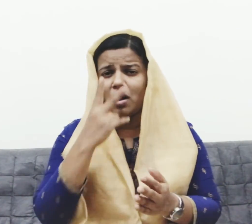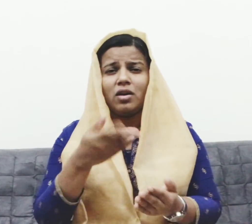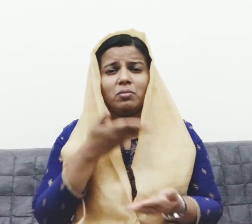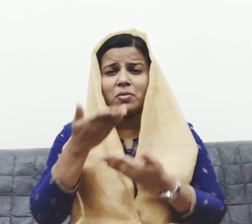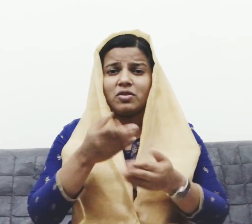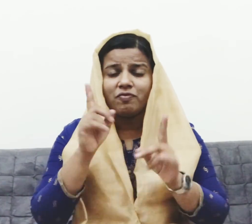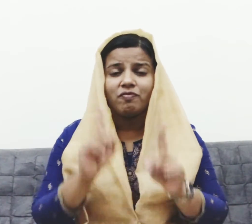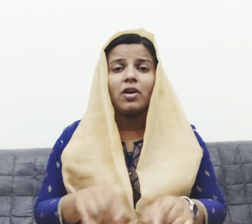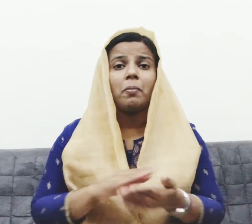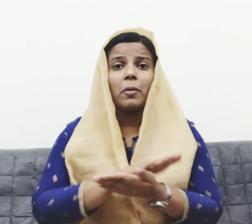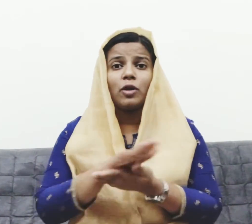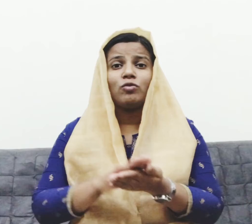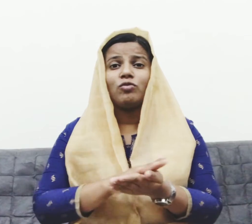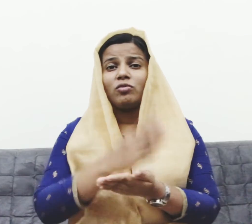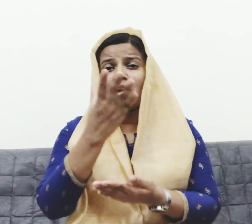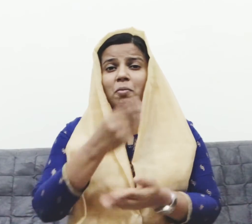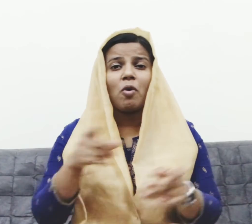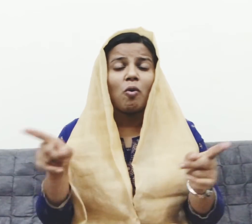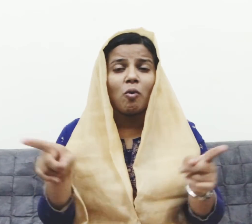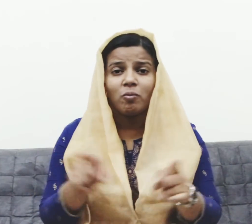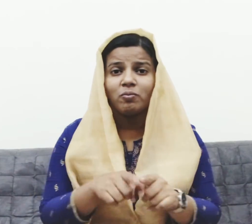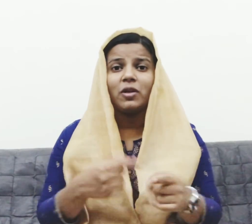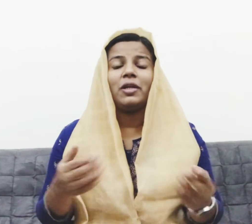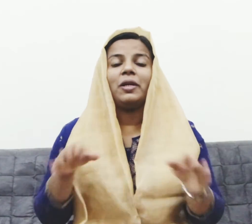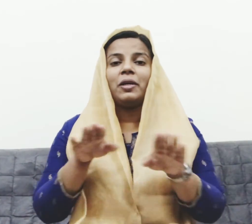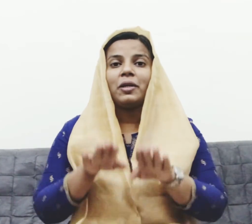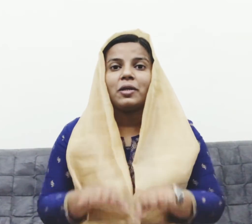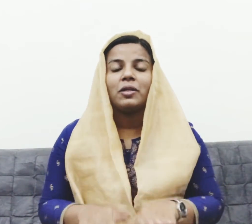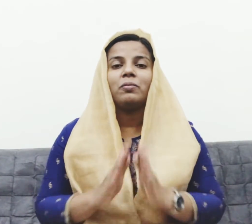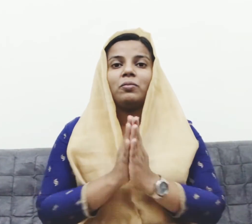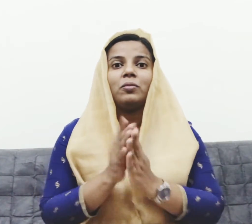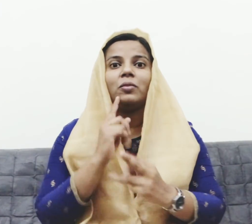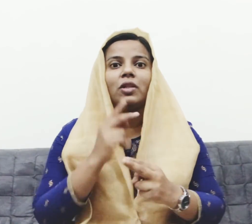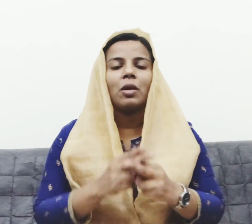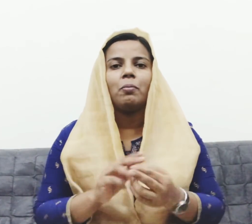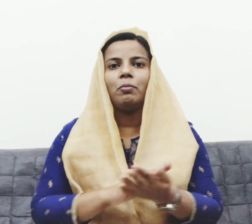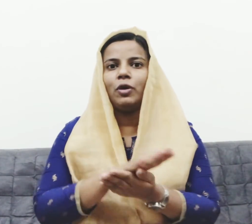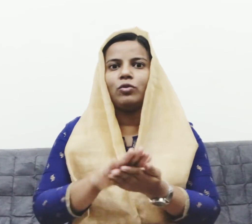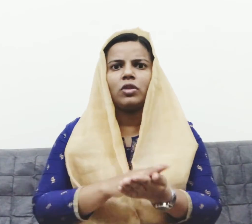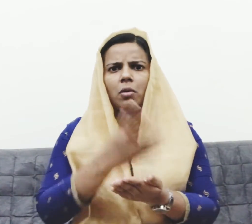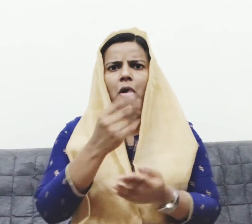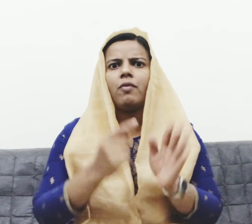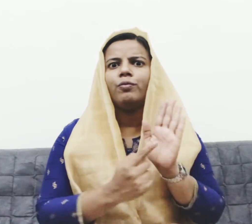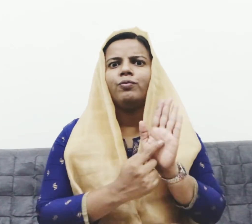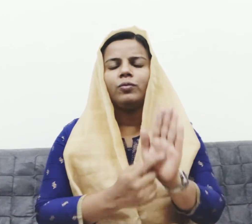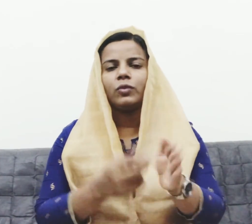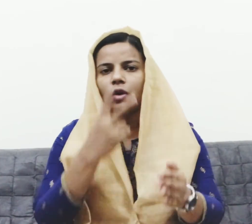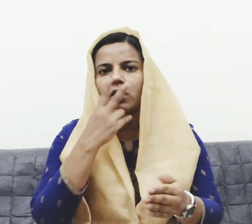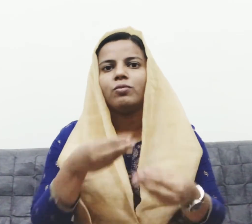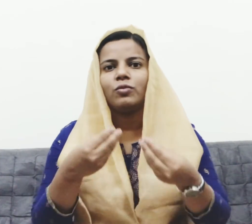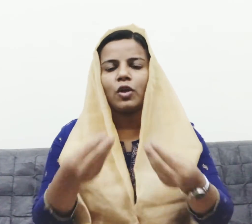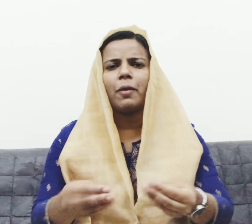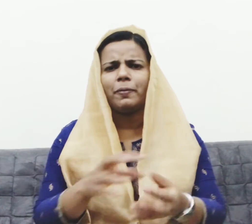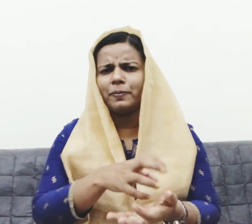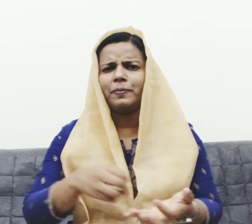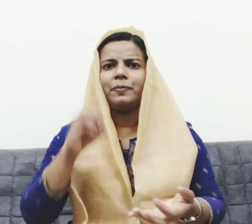പറഞ്ഞ് പരിശുദ്ധാത്മാവിനോടുകൂടെ ചേർന്ന് പിതാവിൻ്റെ സന്നിധിയിൽ ഇരിക്കുമ്പോൾ പരിശുദ്ധാത്മാവ് നമുക്ക് വെളിപ്പെടുത്തി തരും. അതിനെടുത്ത് ദൂരെ കളയുക. അമേൻ.